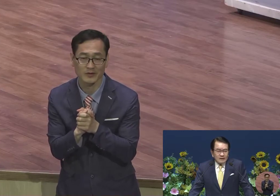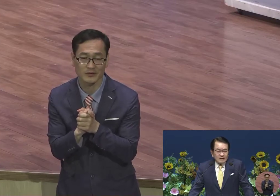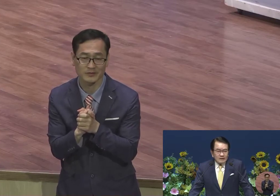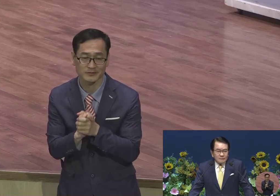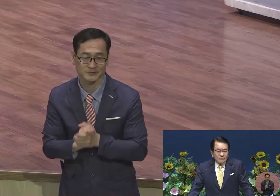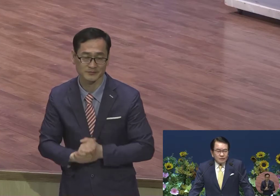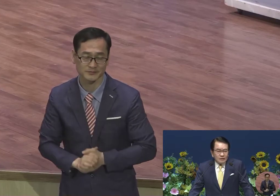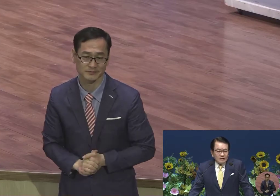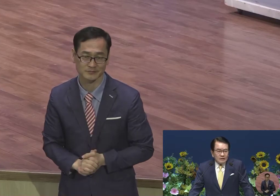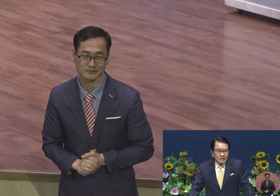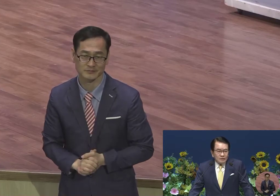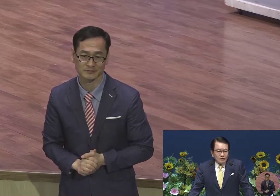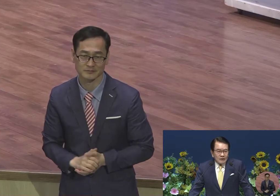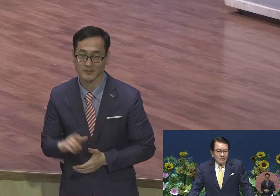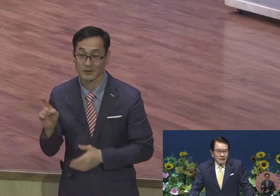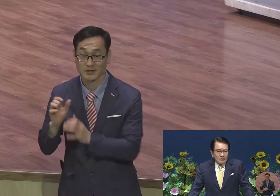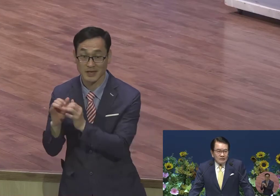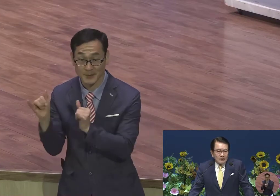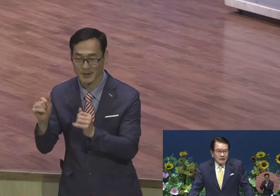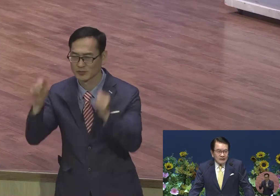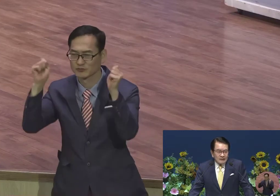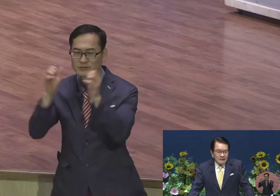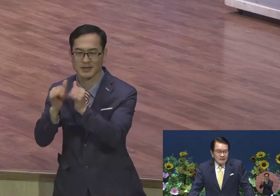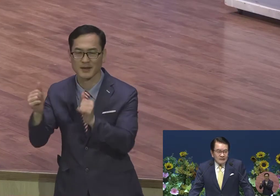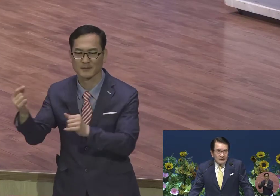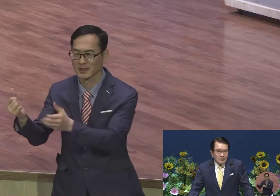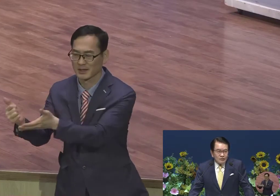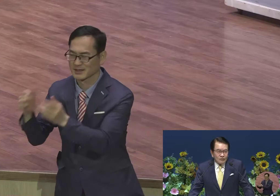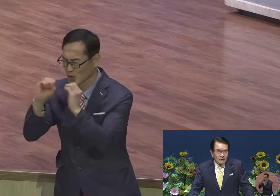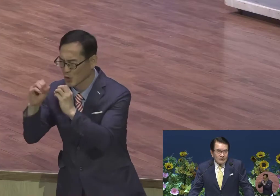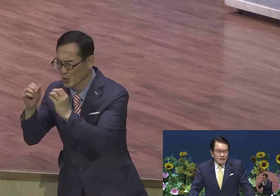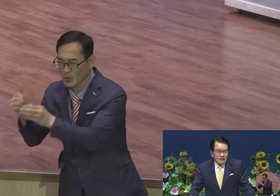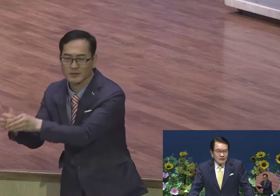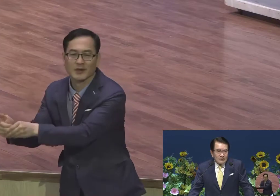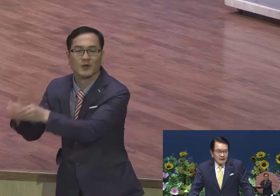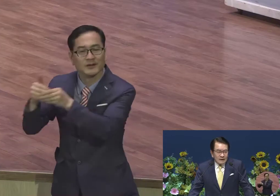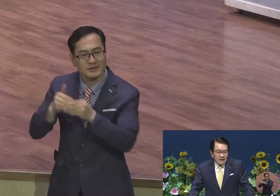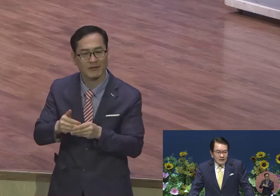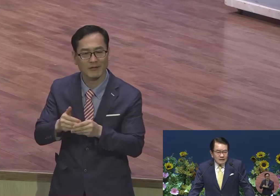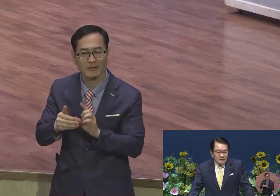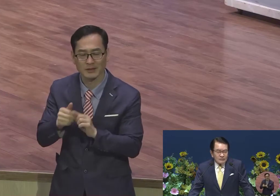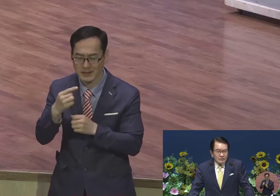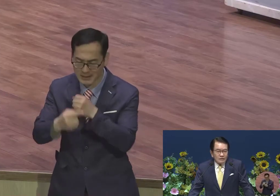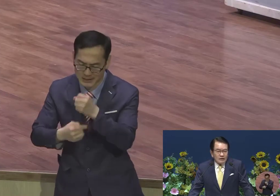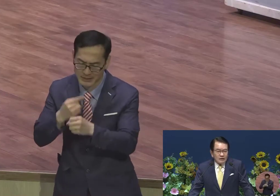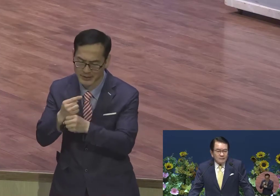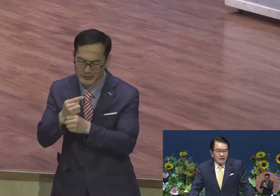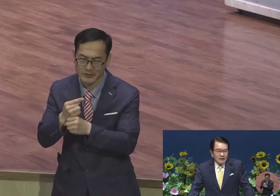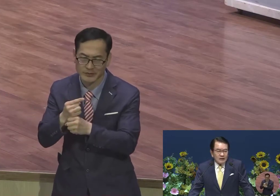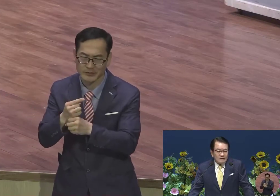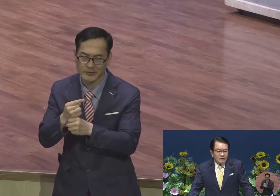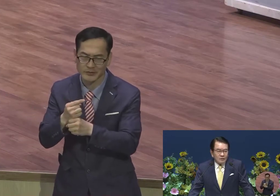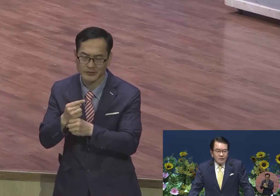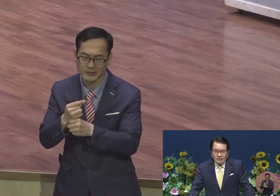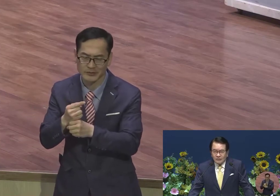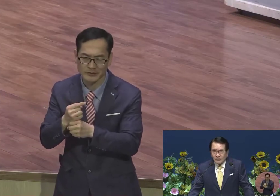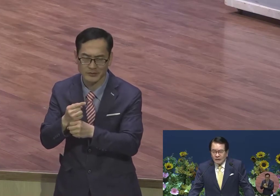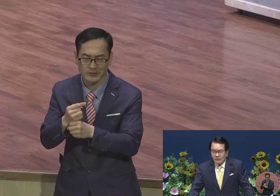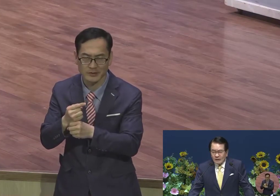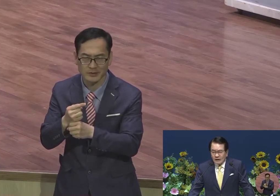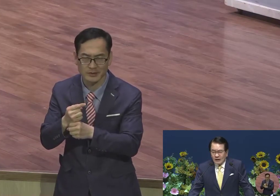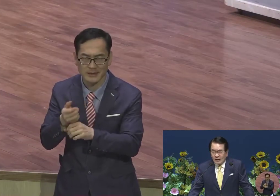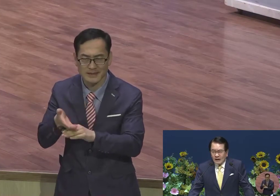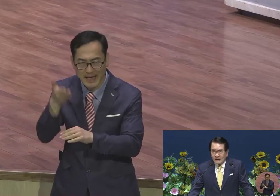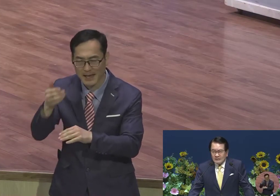무속인이 전도되어 왔는데, 2년 2개월 동안 계속 다락방 해가지고 오늘